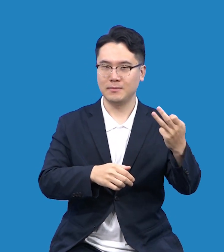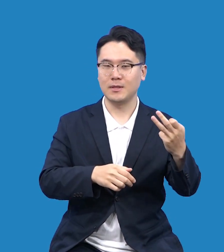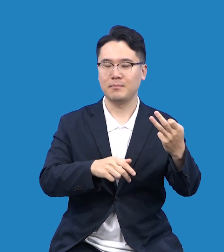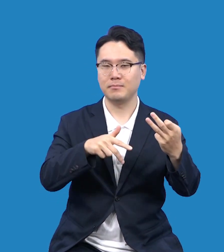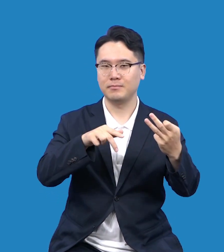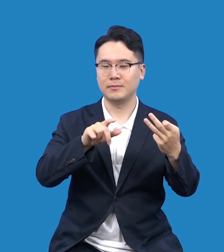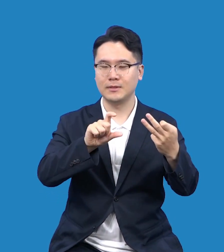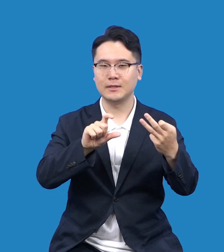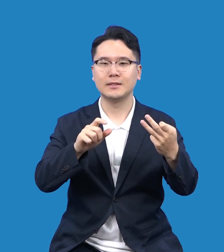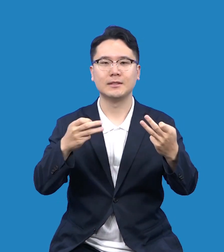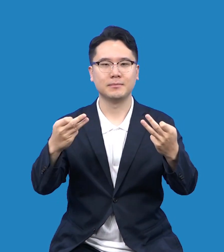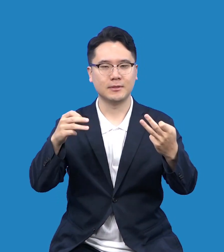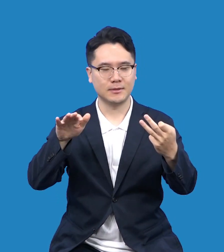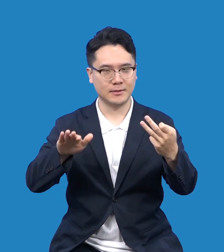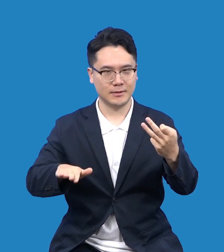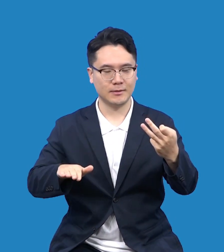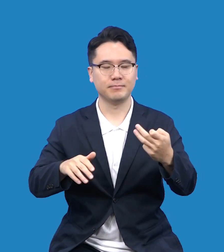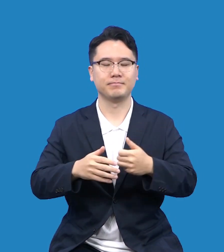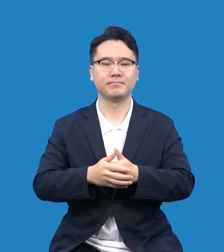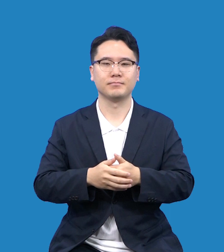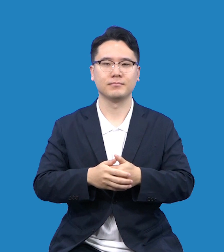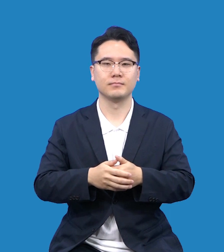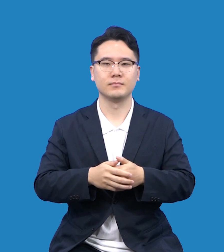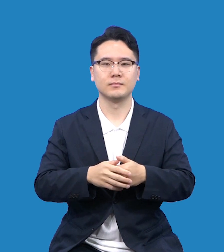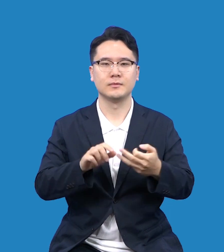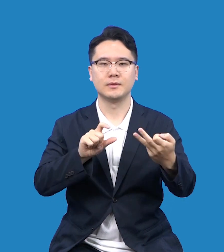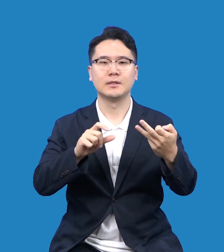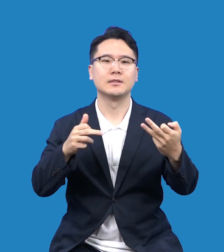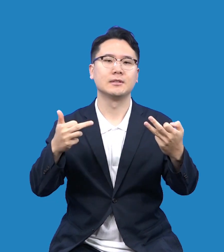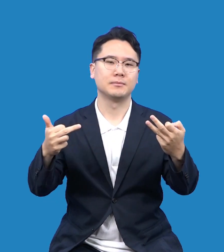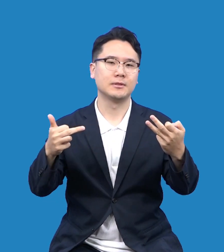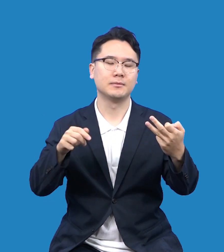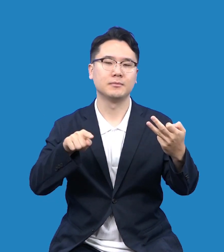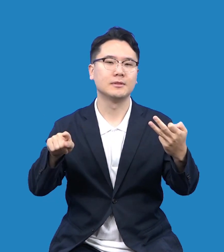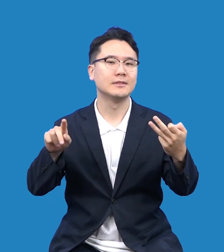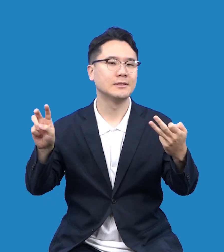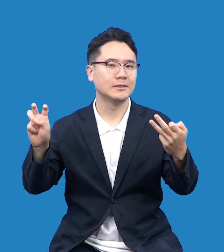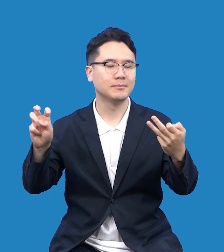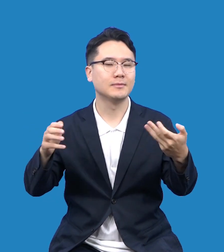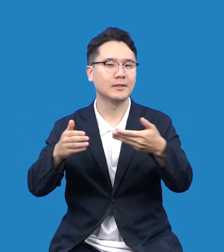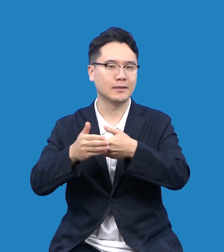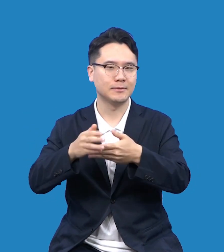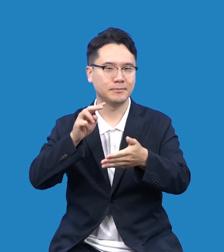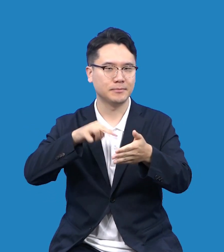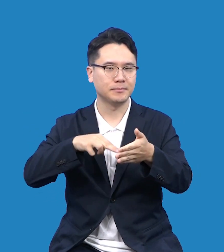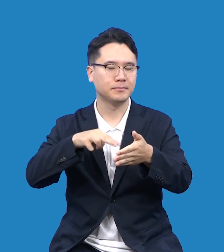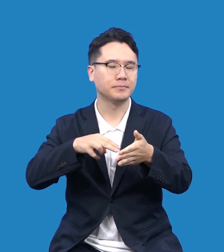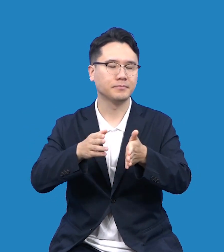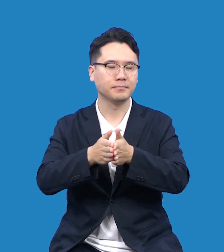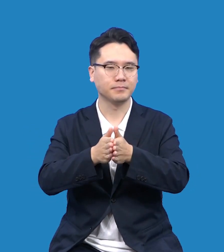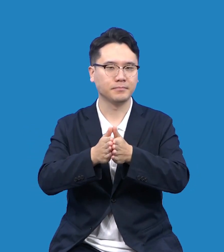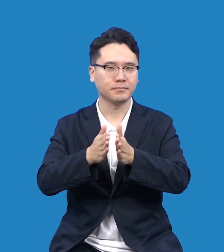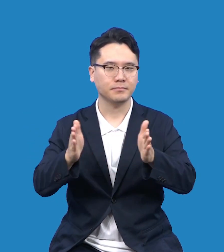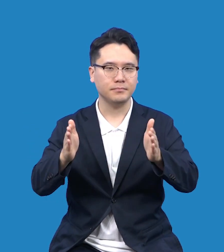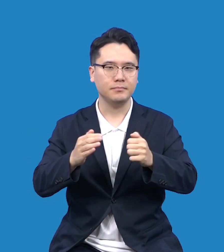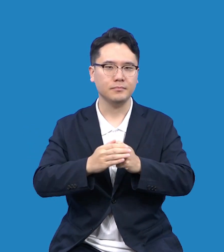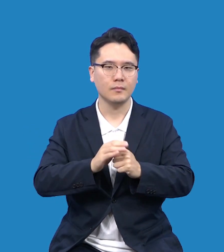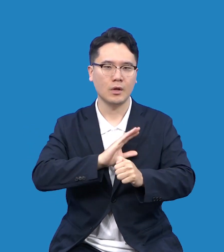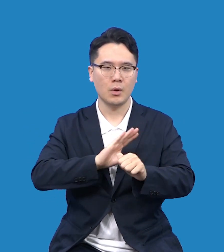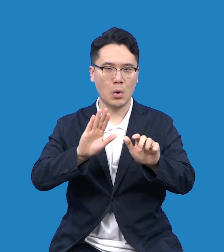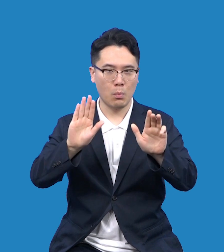이하의 말씀입니다. 자, 13장 17절부터 20절까지 우리 같이 읽도록 하겠습니다. 함께 읽습니다.